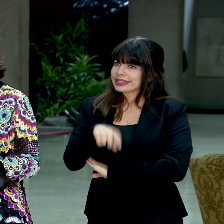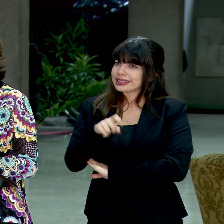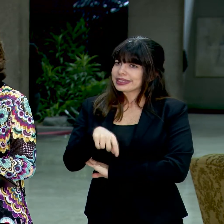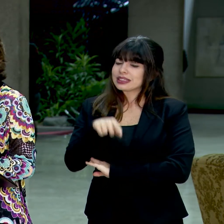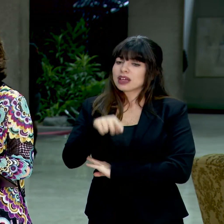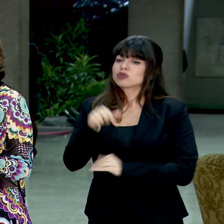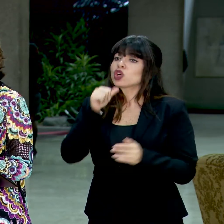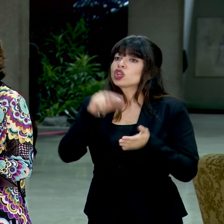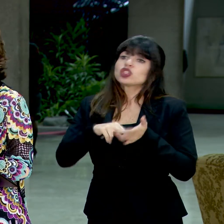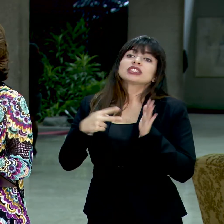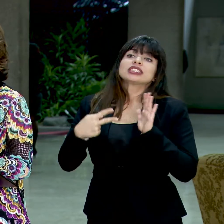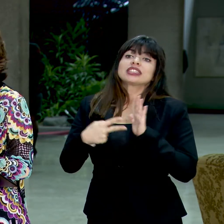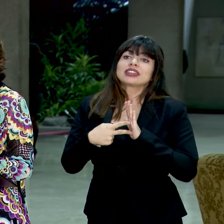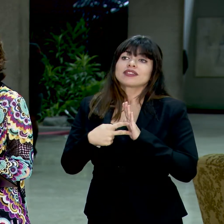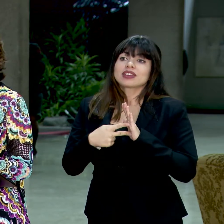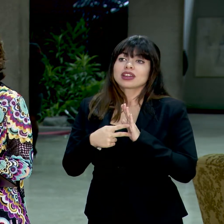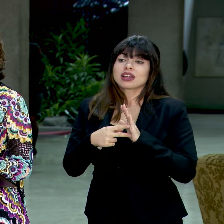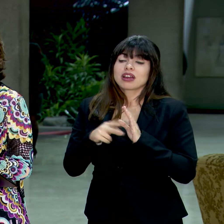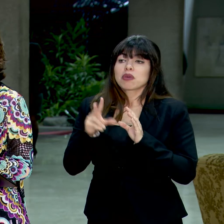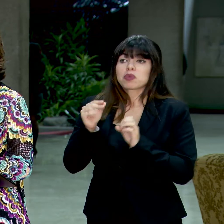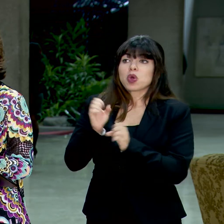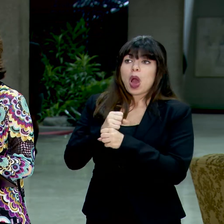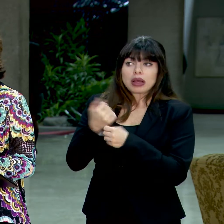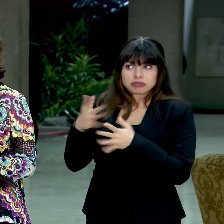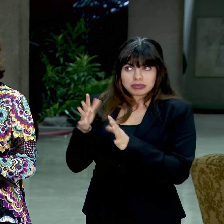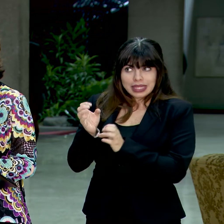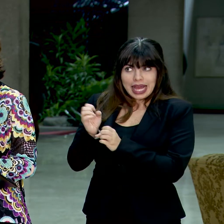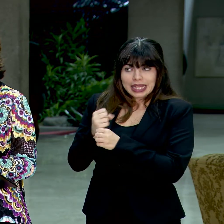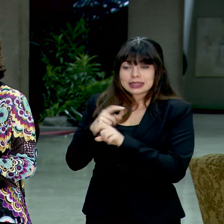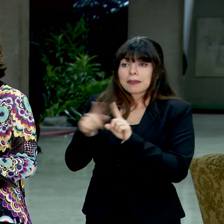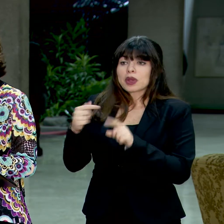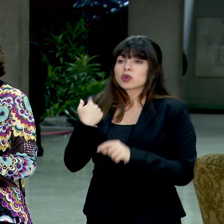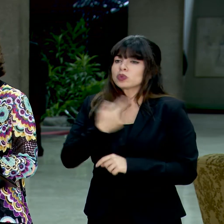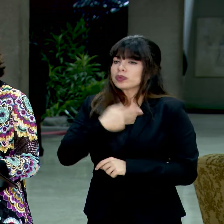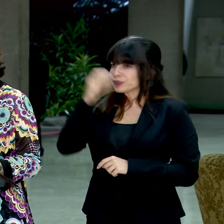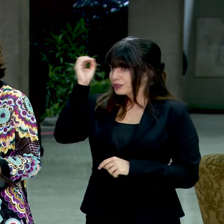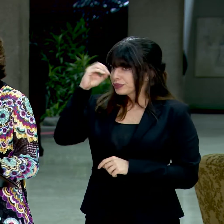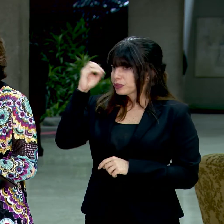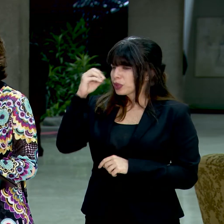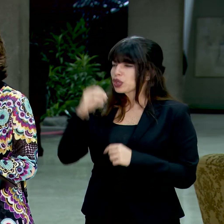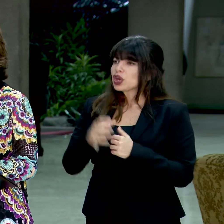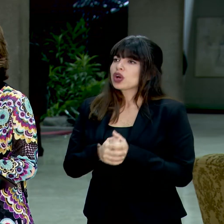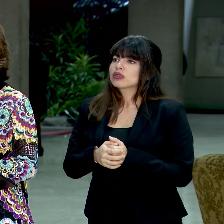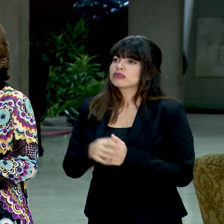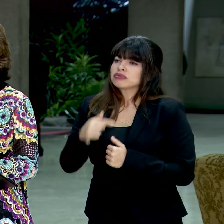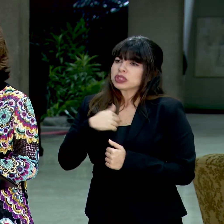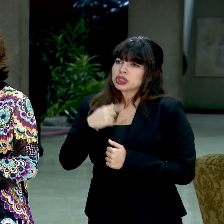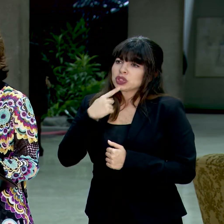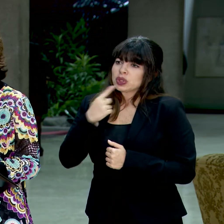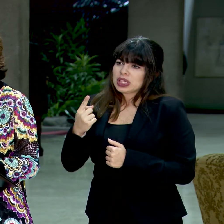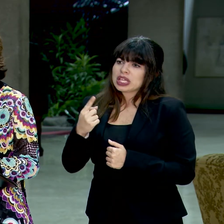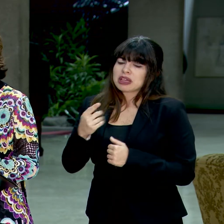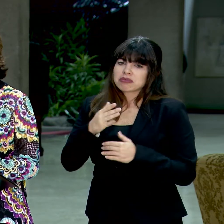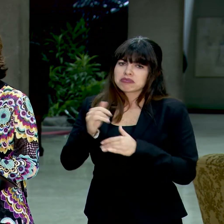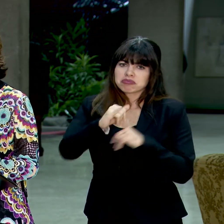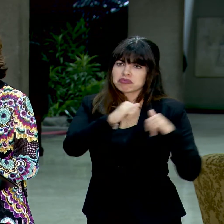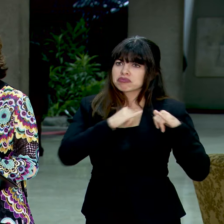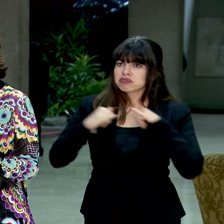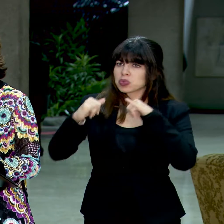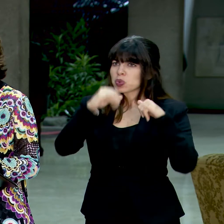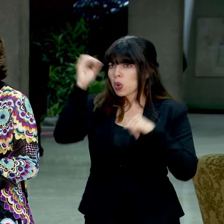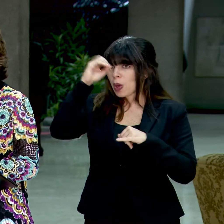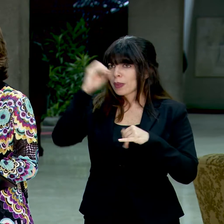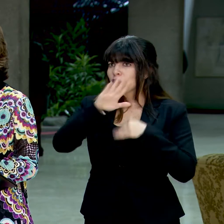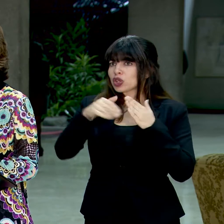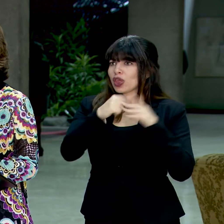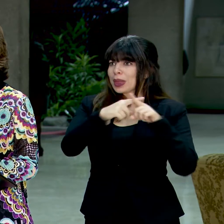esto no quiero decir que no se esté haciendo, se está haciendo, pero a nuestro criterio, y fue, yo diría que compartido con